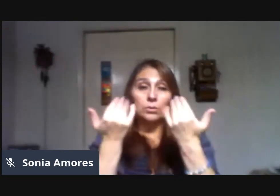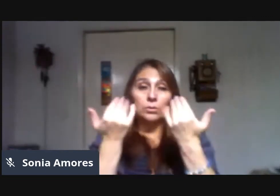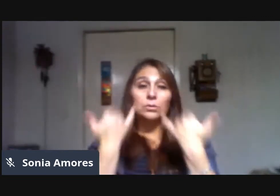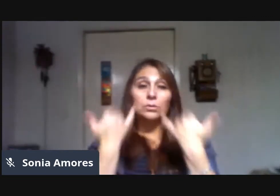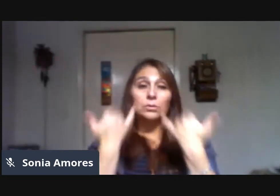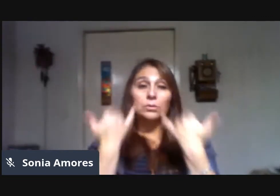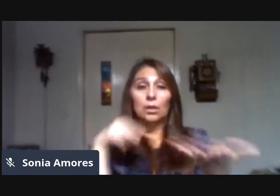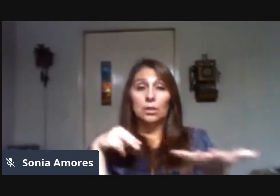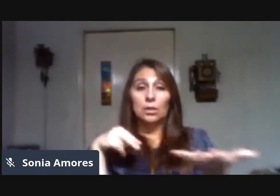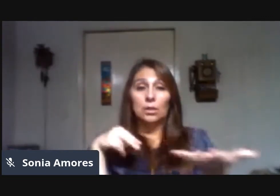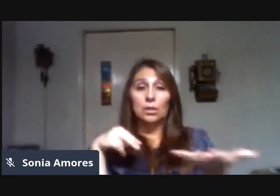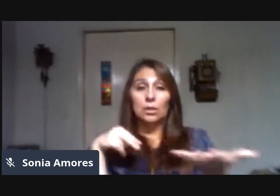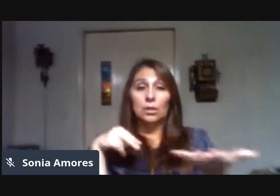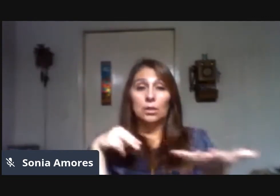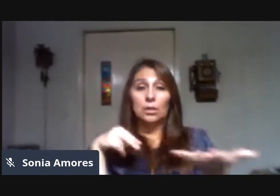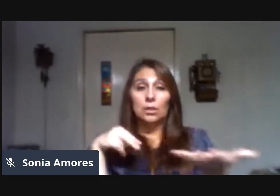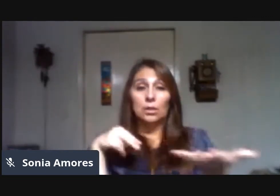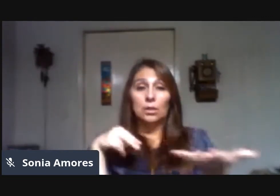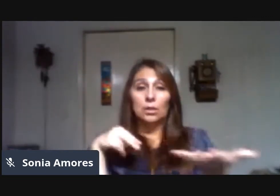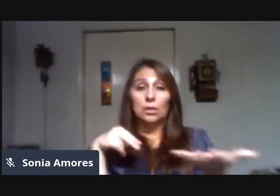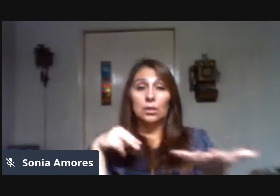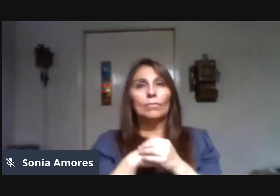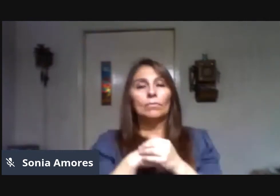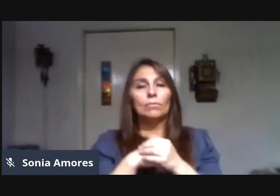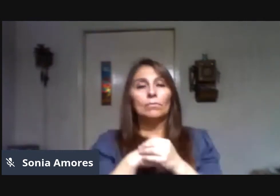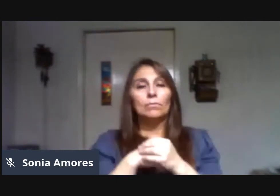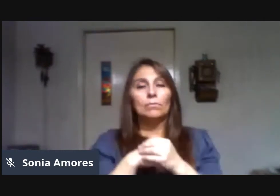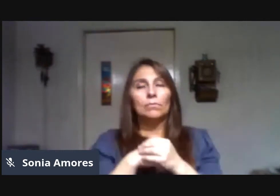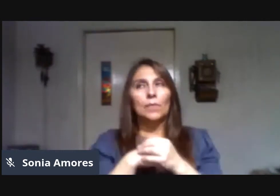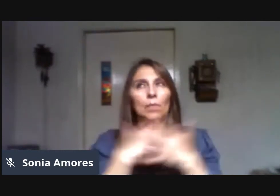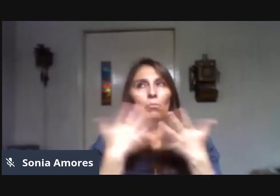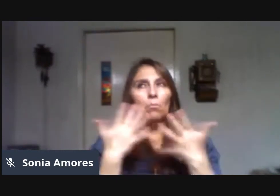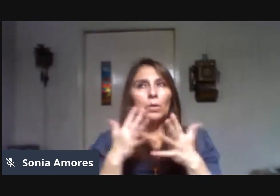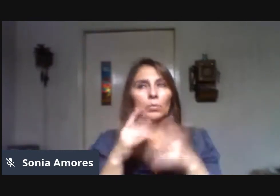los alivios. Se han expedido